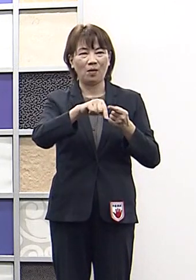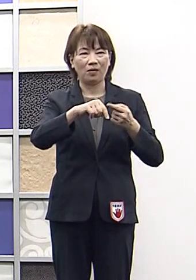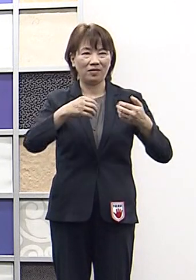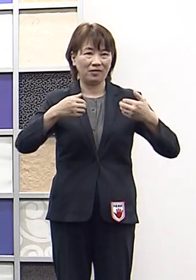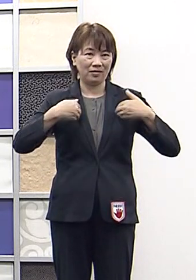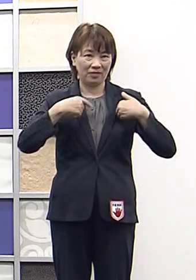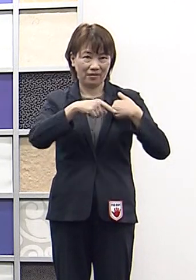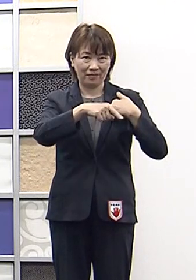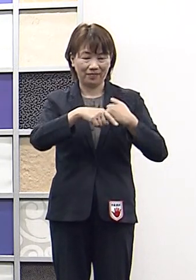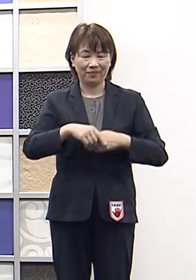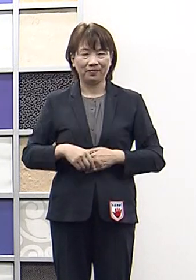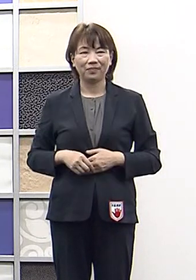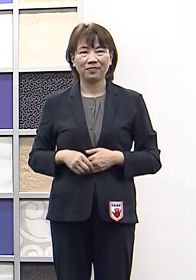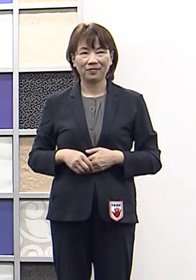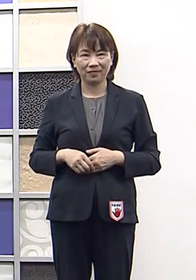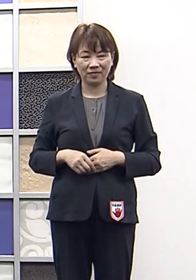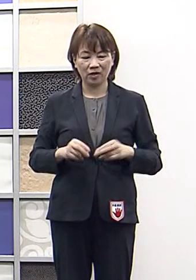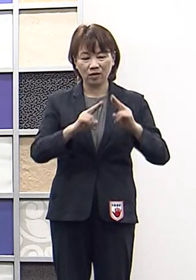り、